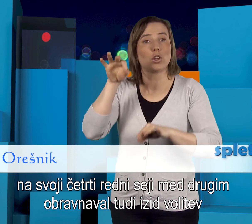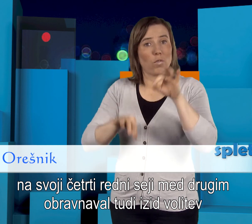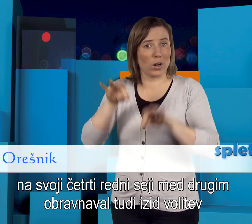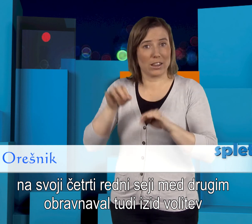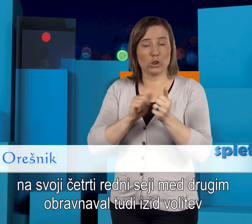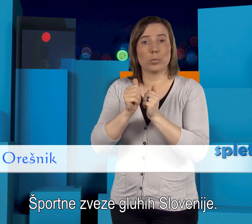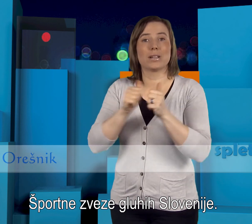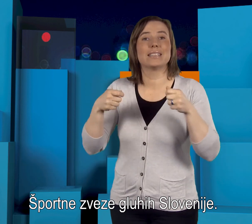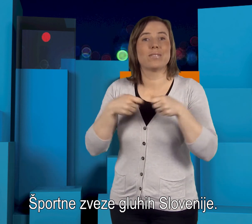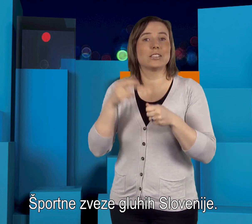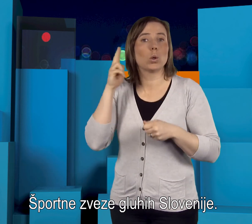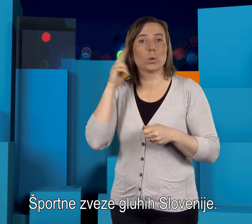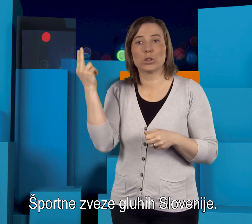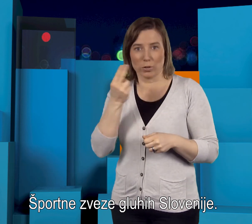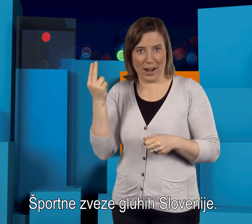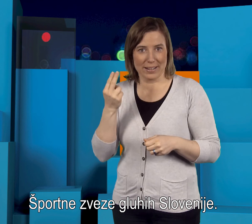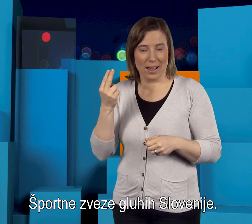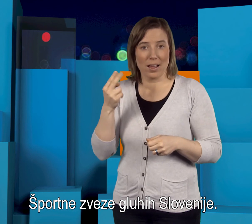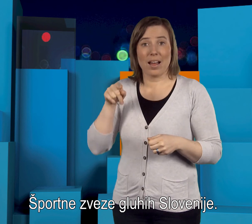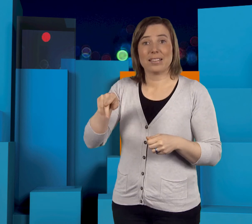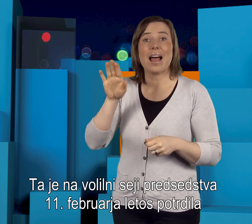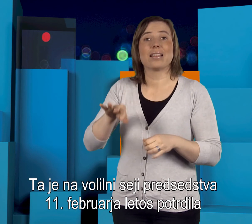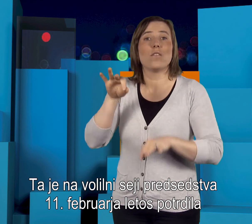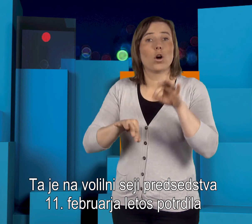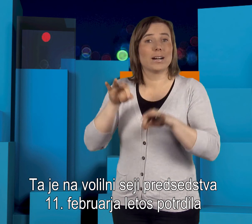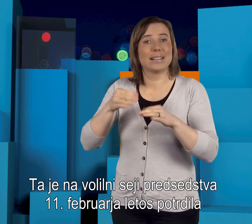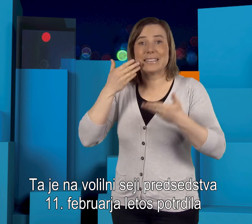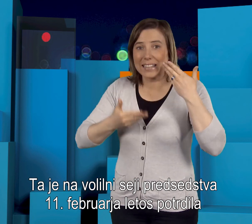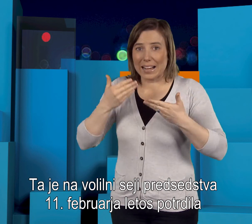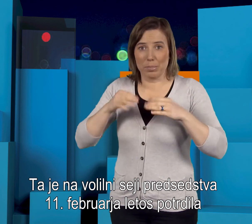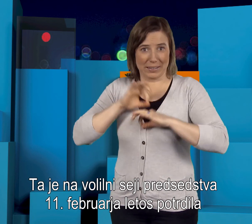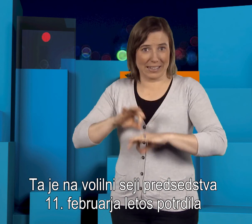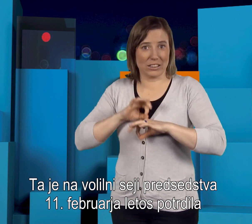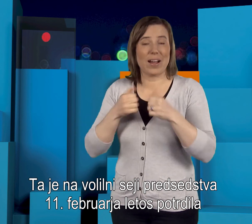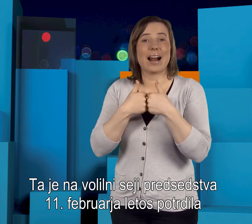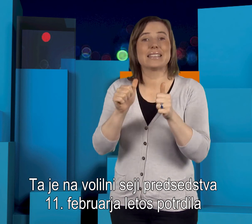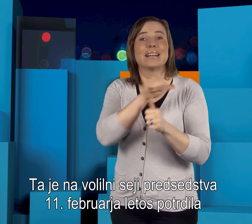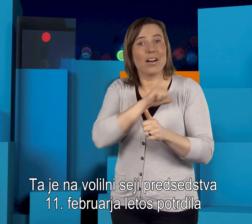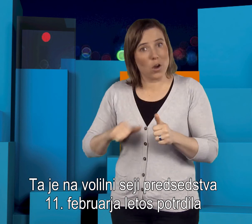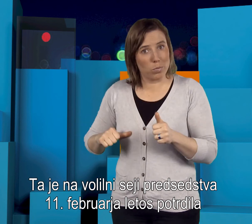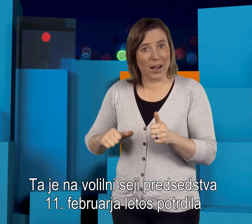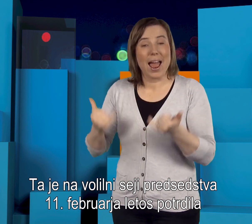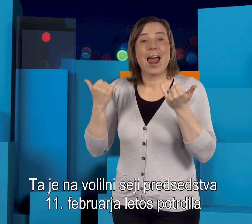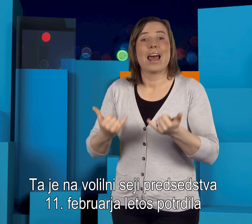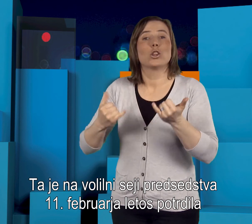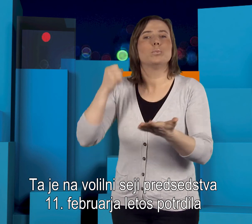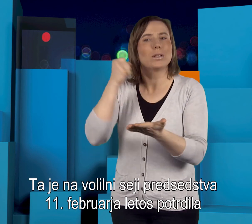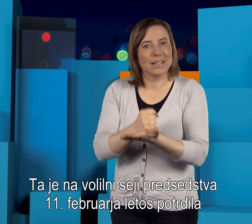Športne zveze gluhih Slovenije. Ta je na volilni seji predsedstva 11. februarja letos potrdila